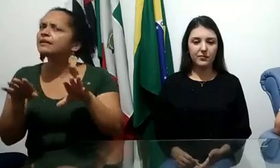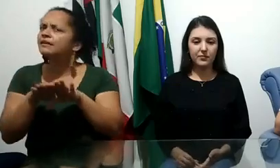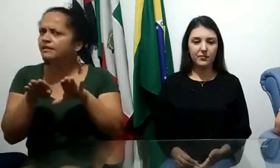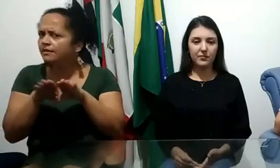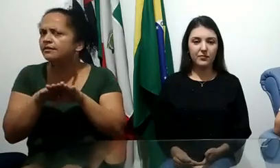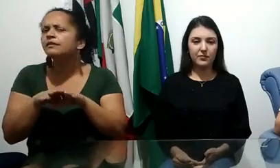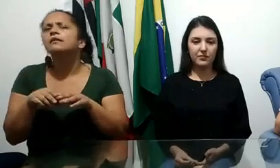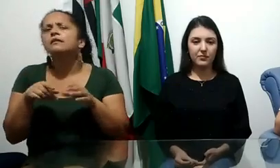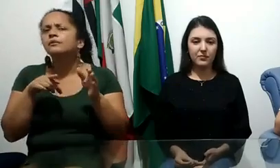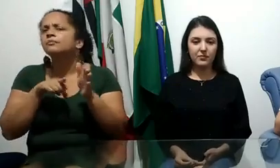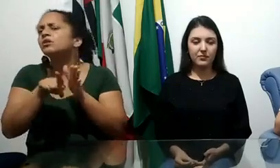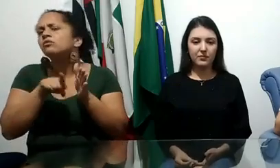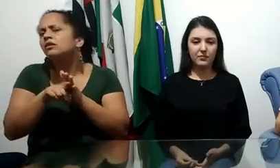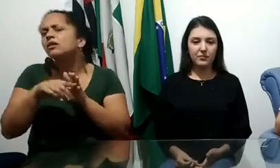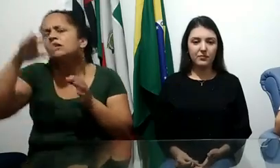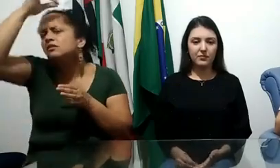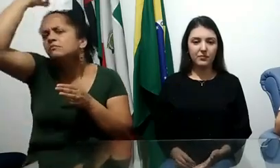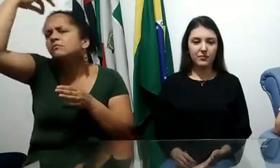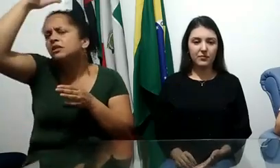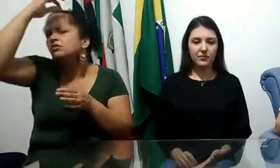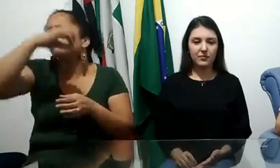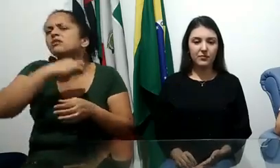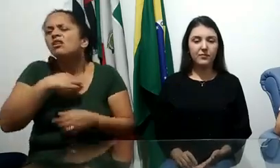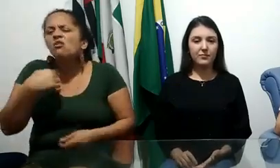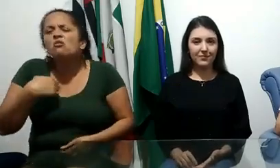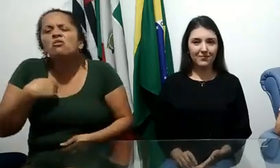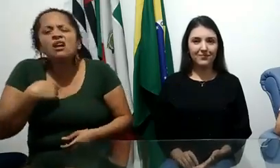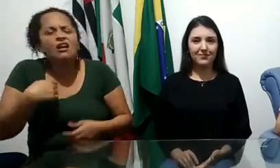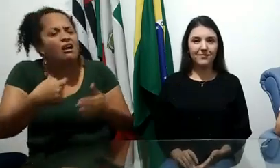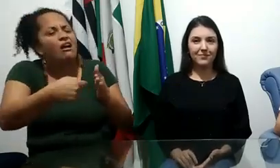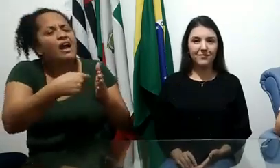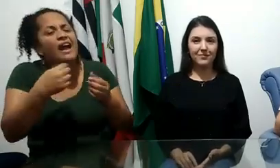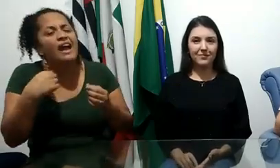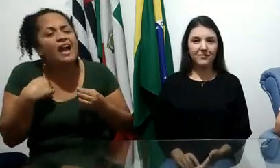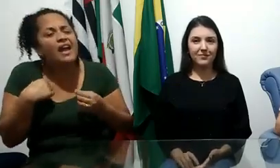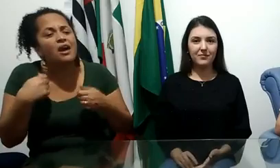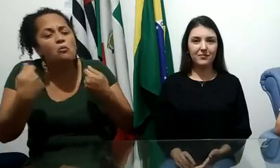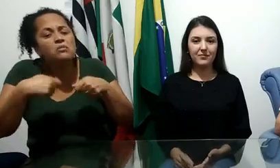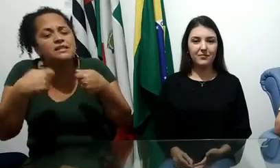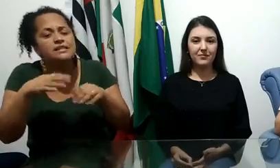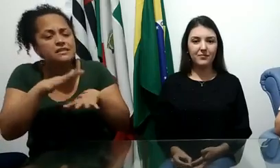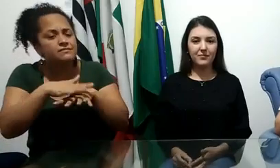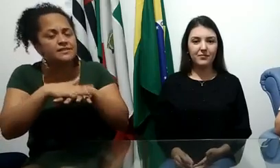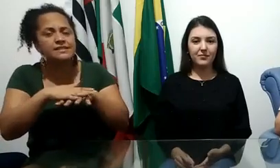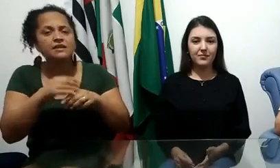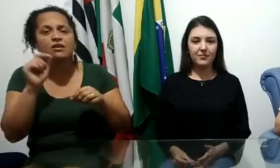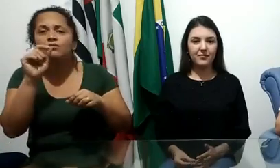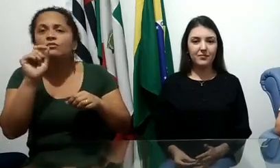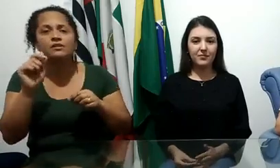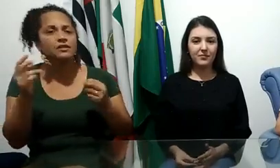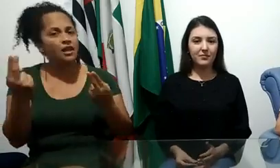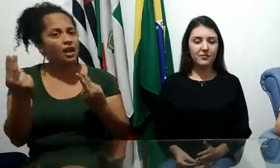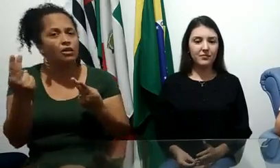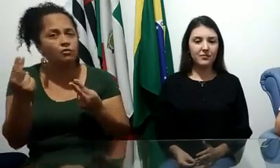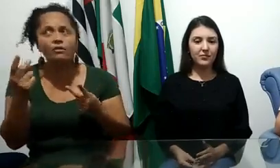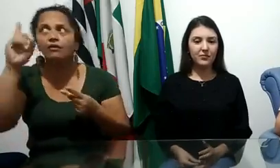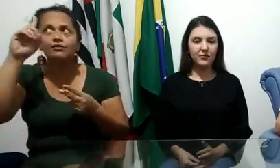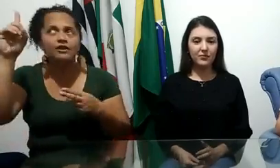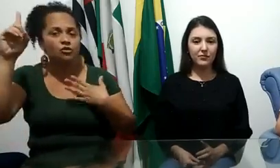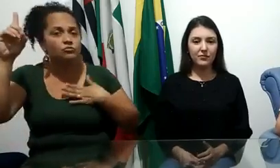tenho que fazer? Me mostra, me fala. O que o Senhor quer que eu faça? E aí, sim, começa